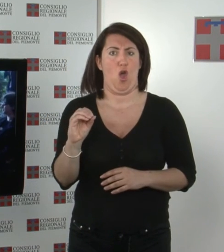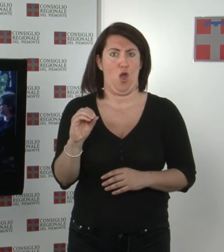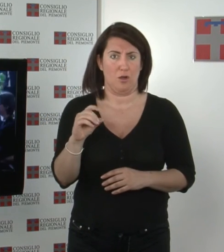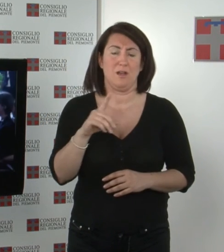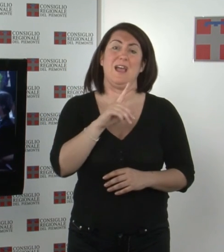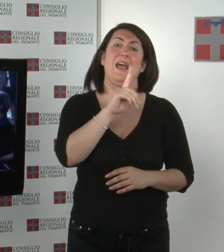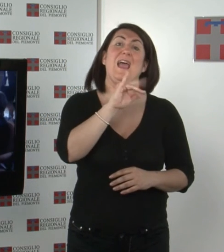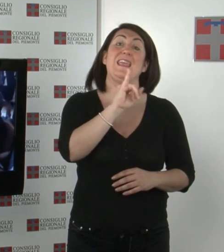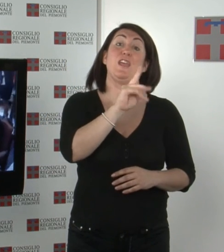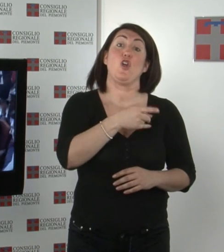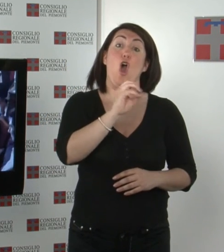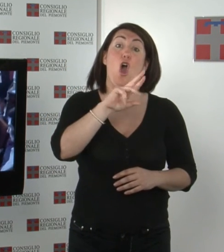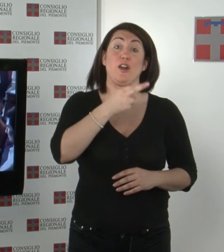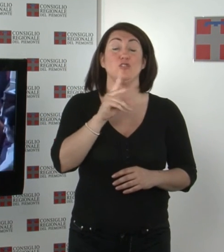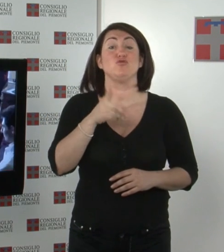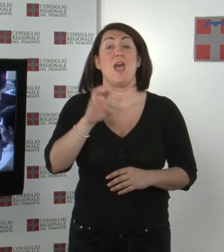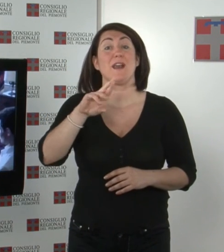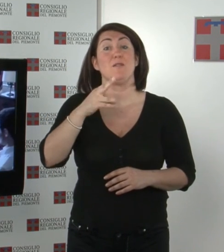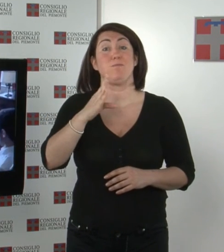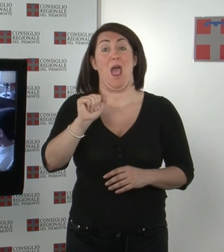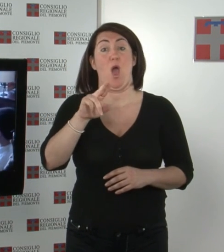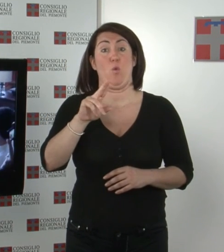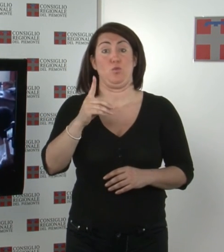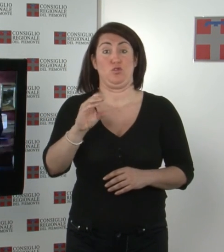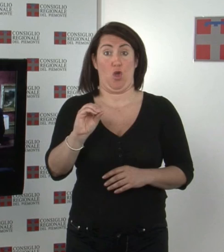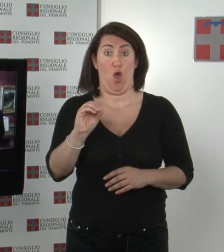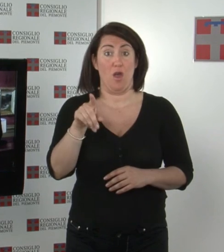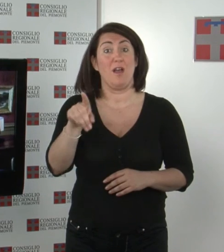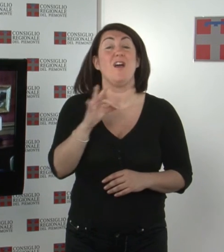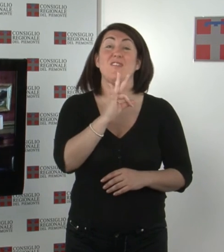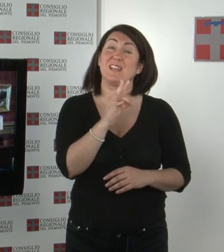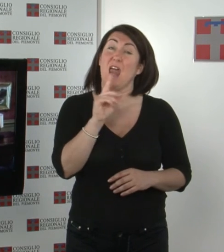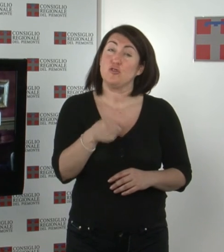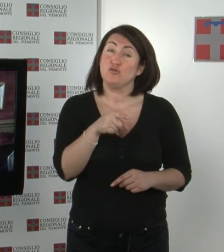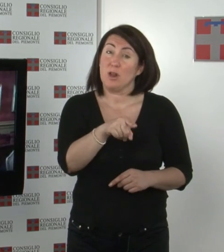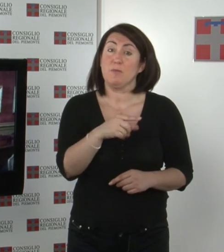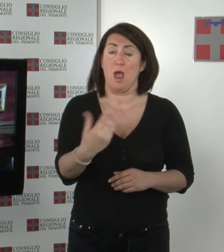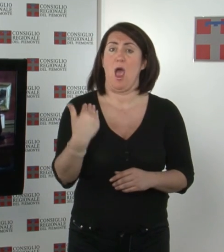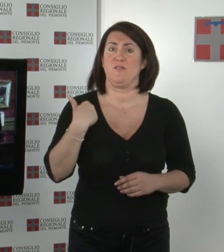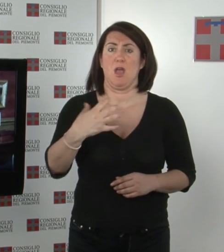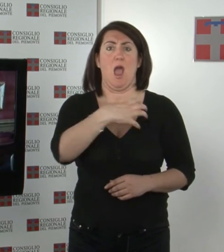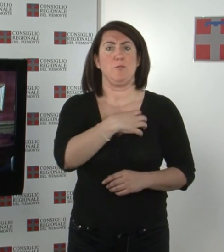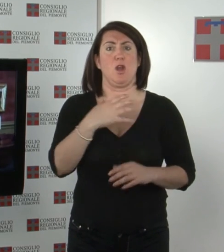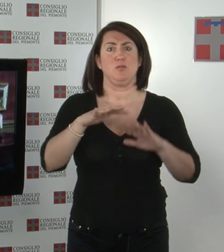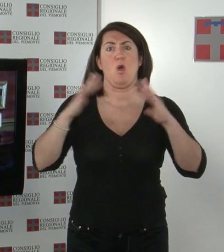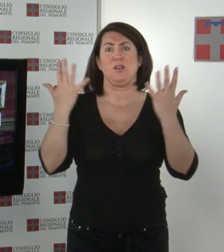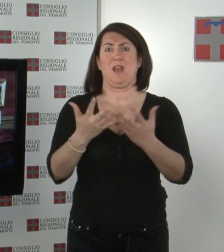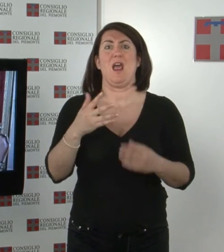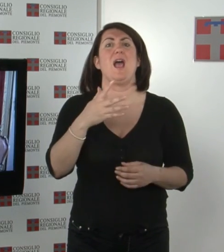Gerbaudo, rappresentante della Meibukan Italia. Ferdinando Gerbaudo ha vinto il campionato mondiale di Karate Do, svoltosi a inizio marzo